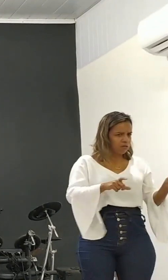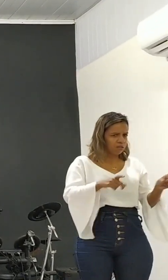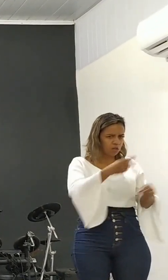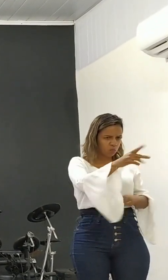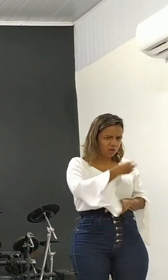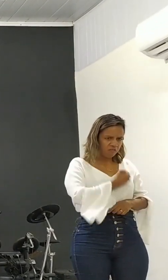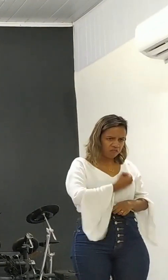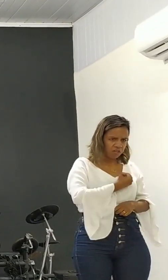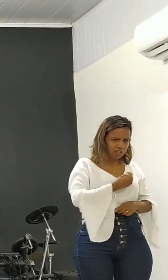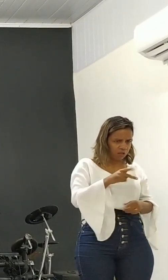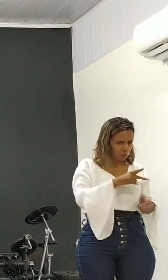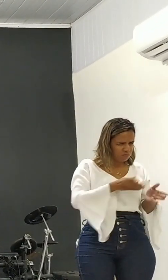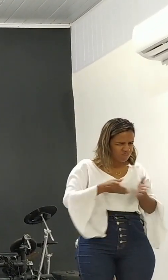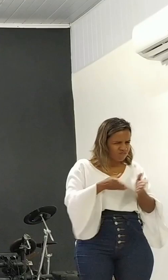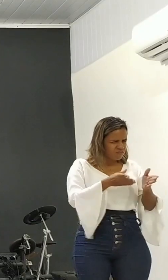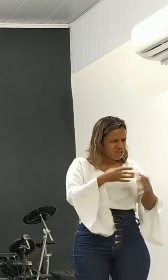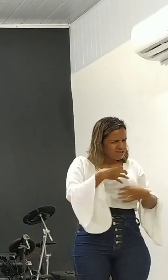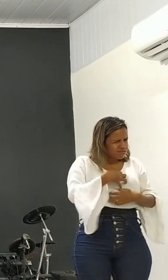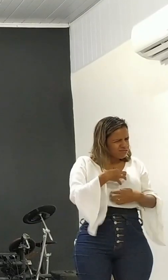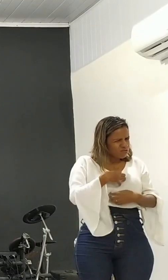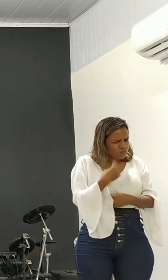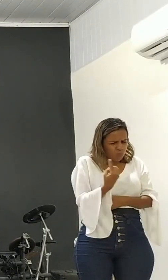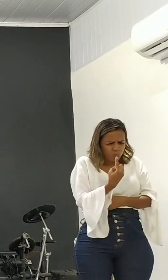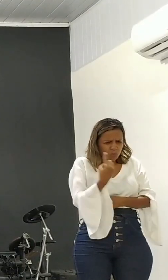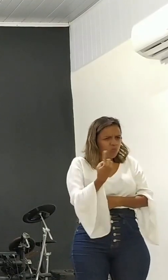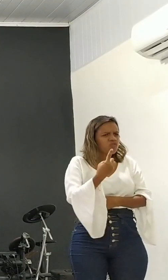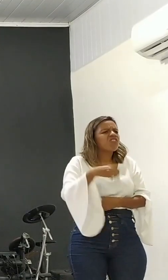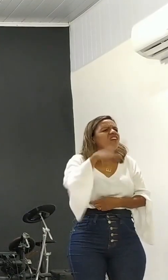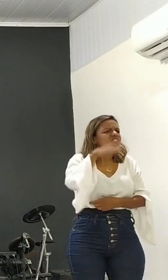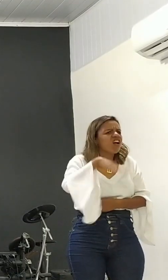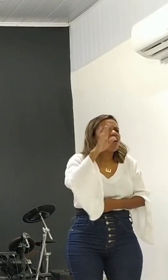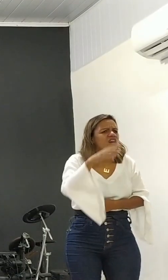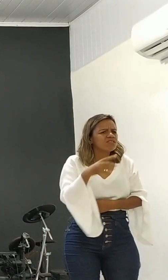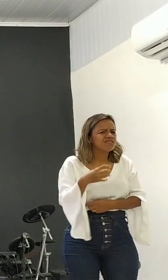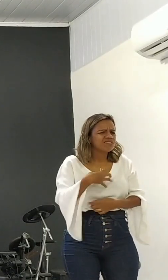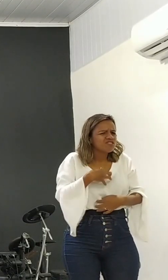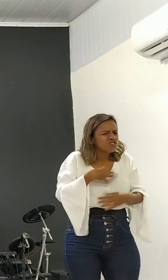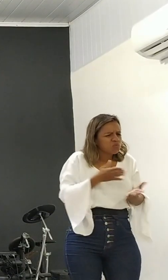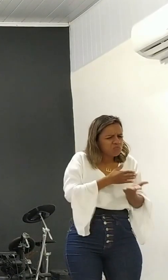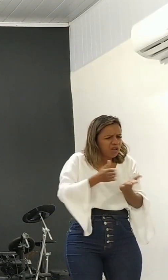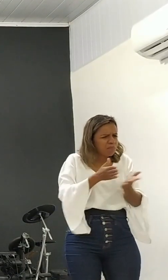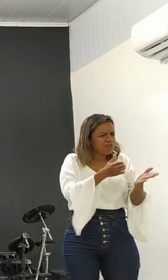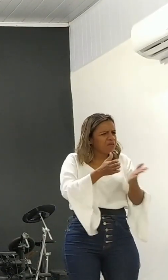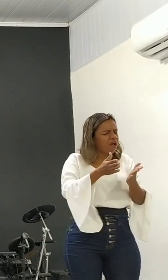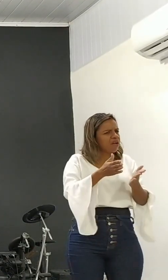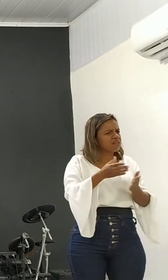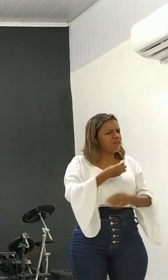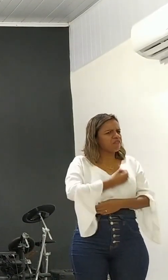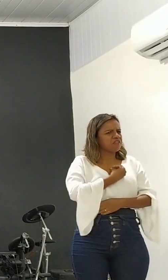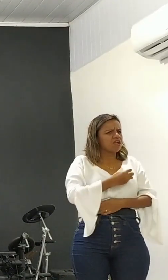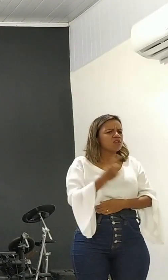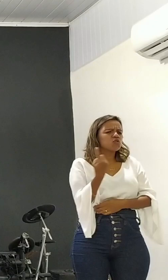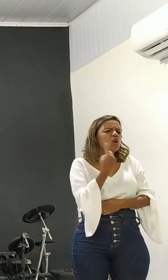da sua caminhada, já se sentiu só? Levanta essa mão. Eu vou levantar a minha.